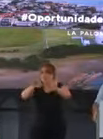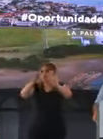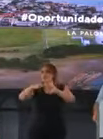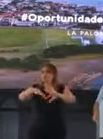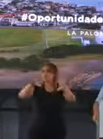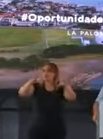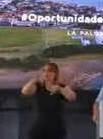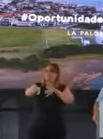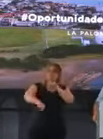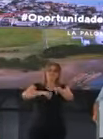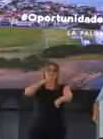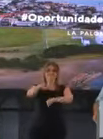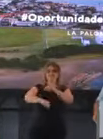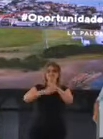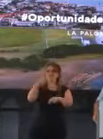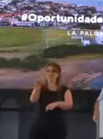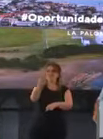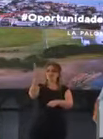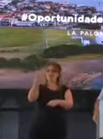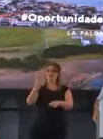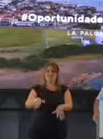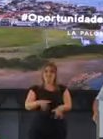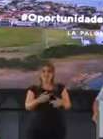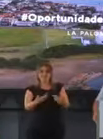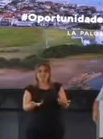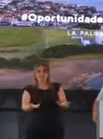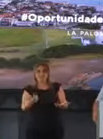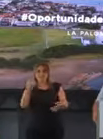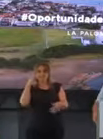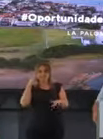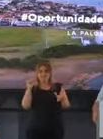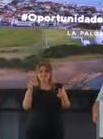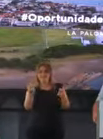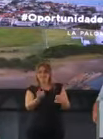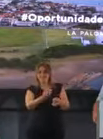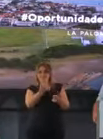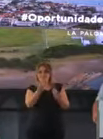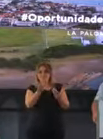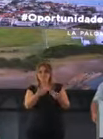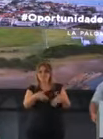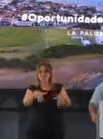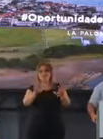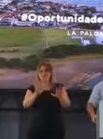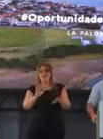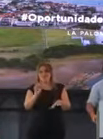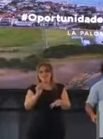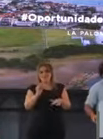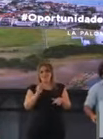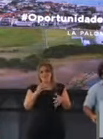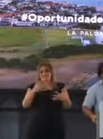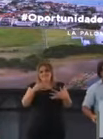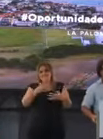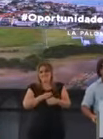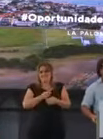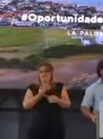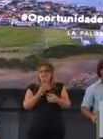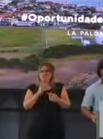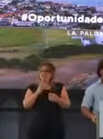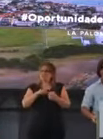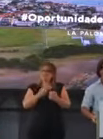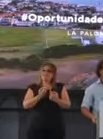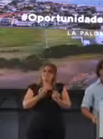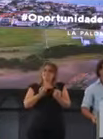encontrados. Dice, qué bueno, ya anda solo. Y también como una angustia. Dice, ya no me